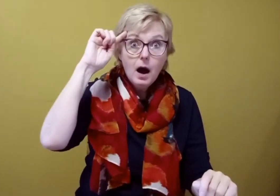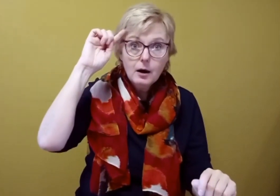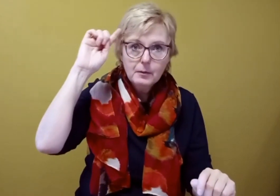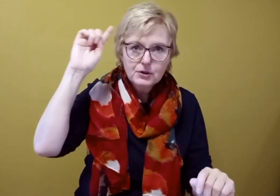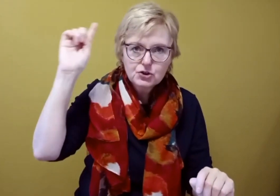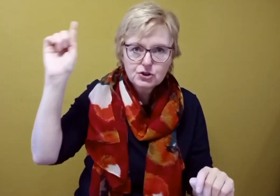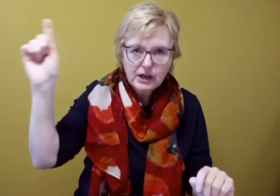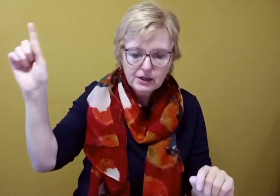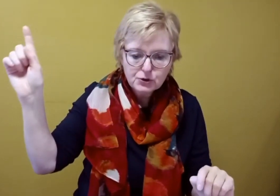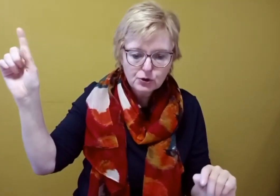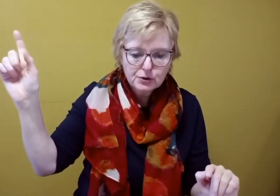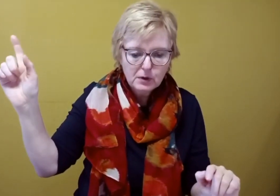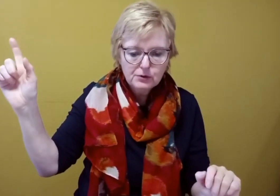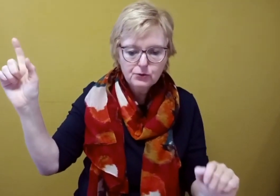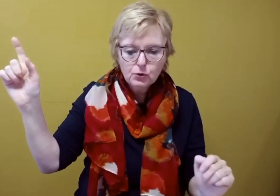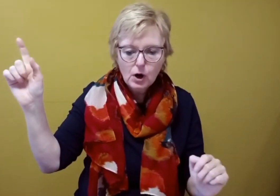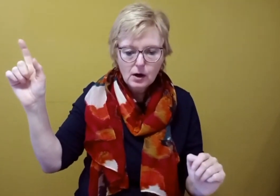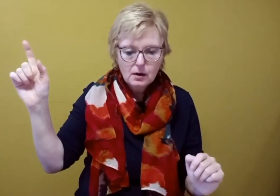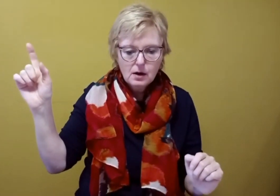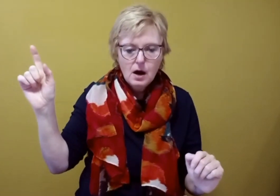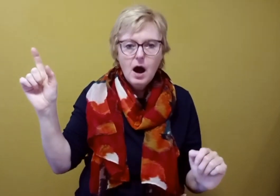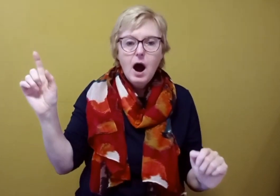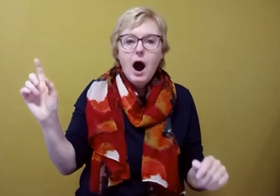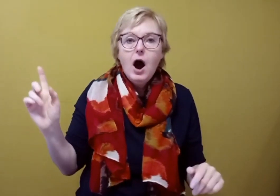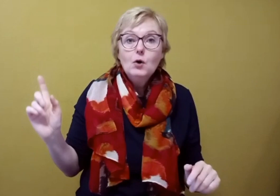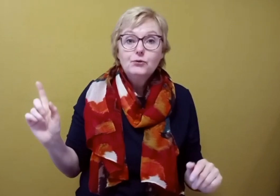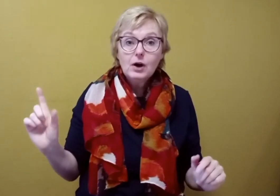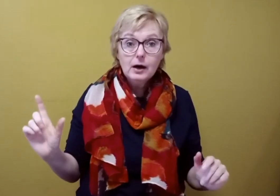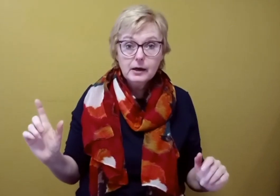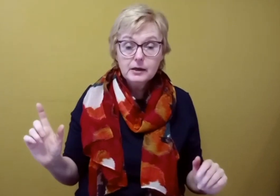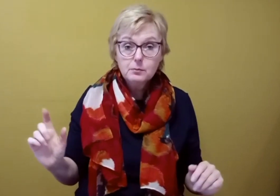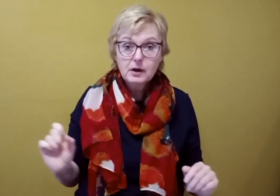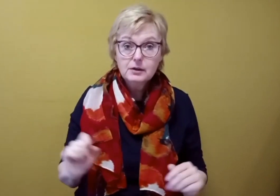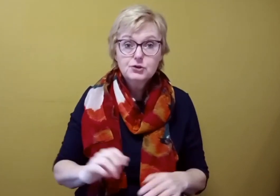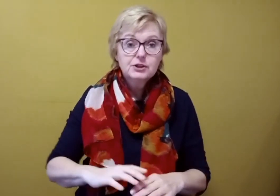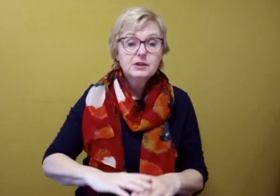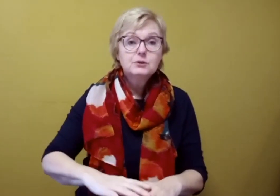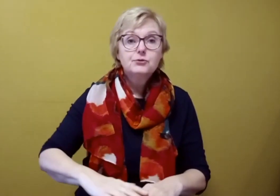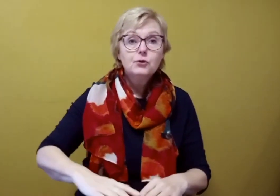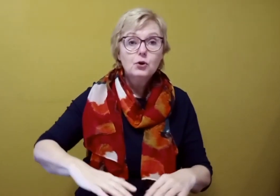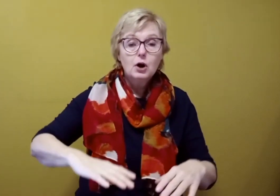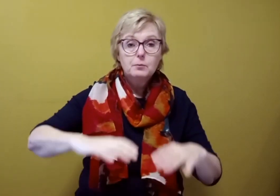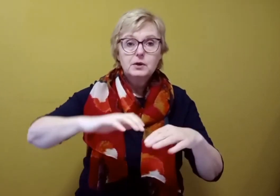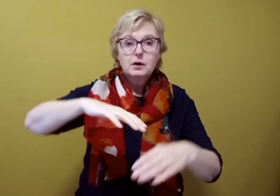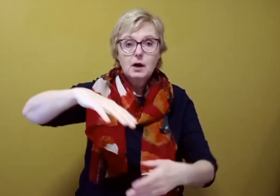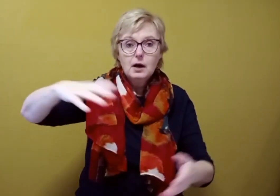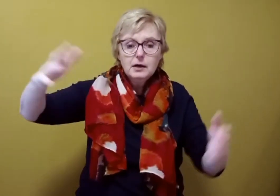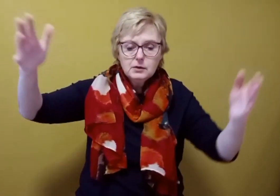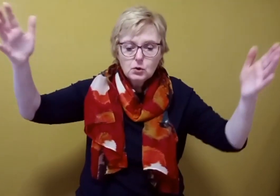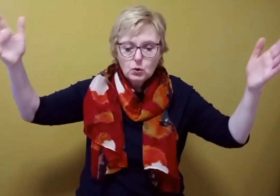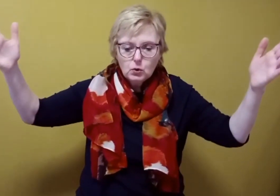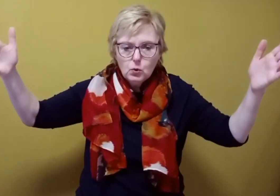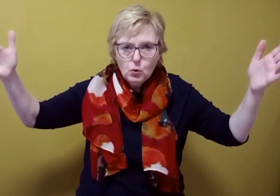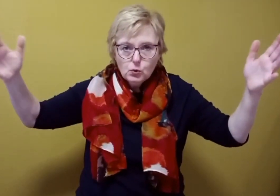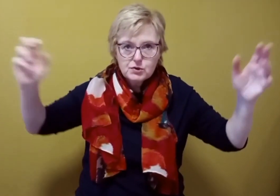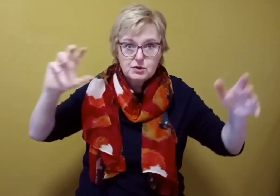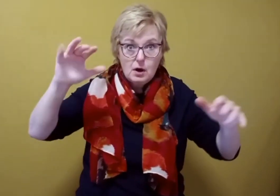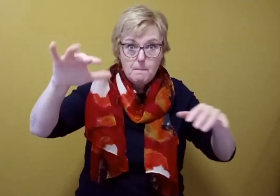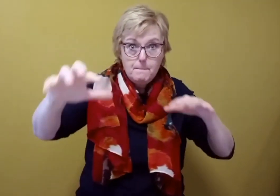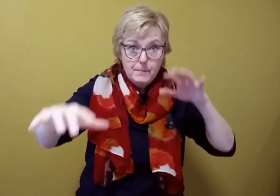Aber stellt euch mal vor, auf einmal steht vor mir ein großer